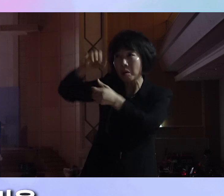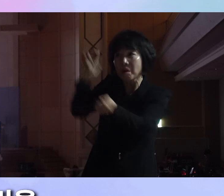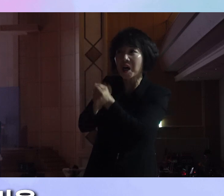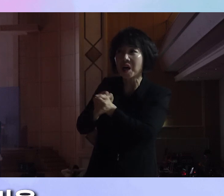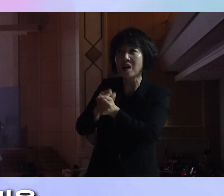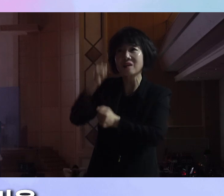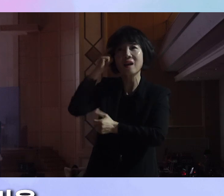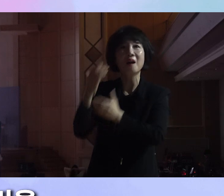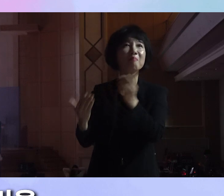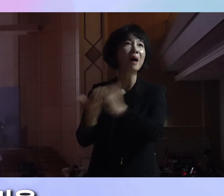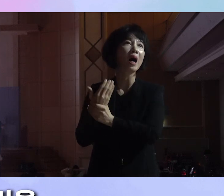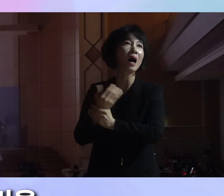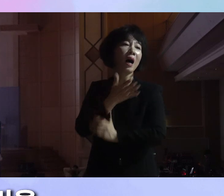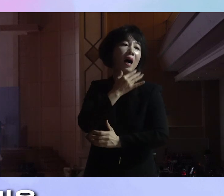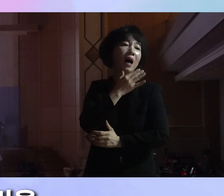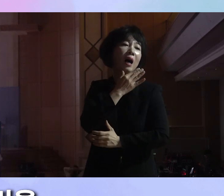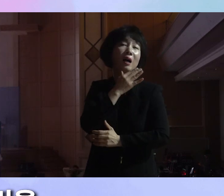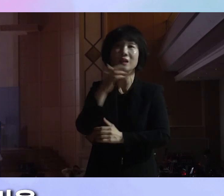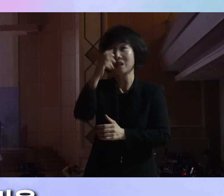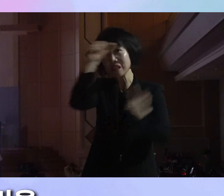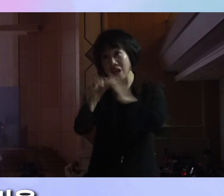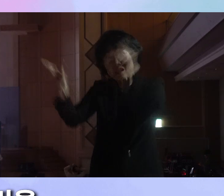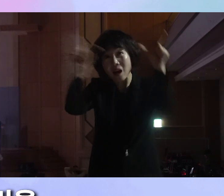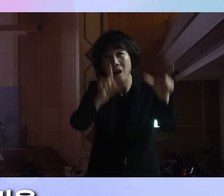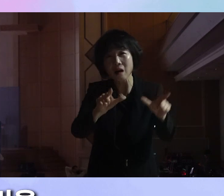삶이 참 헛되다.